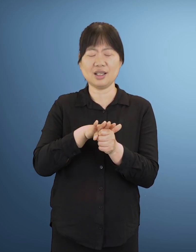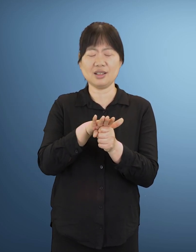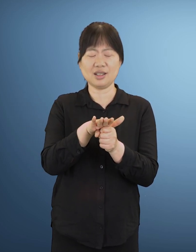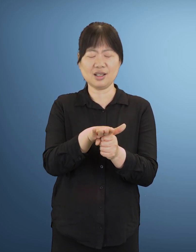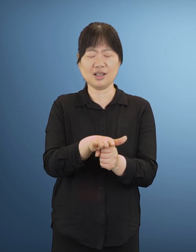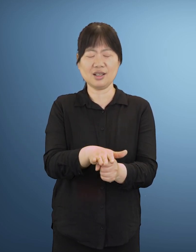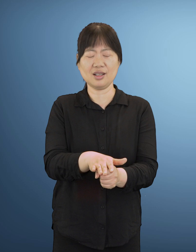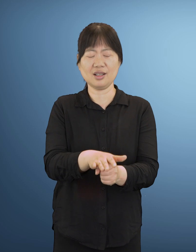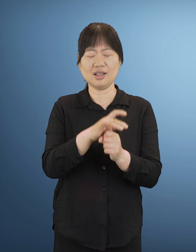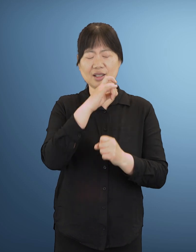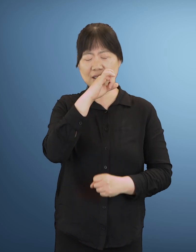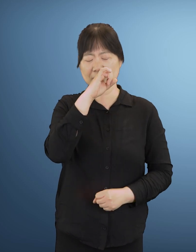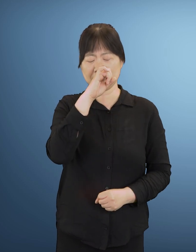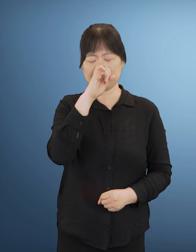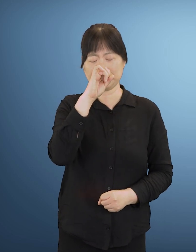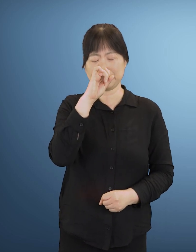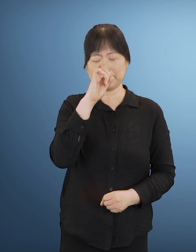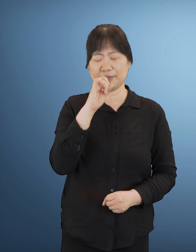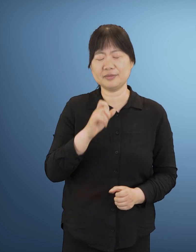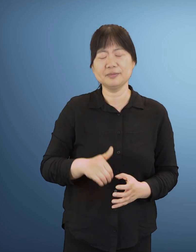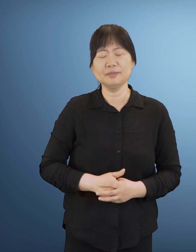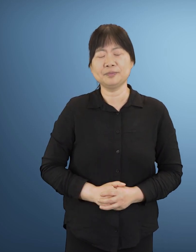완전하신 사랑